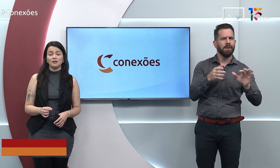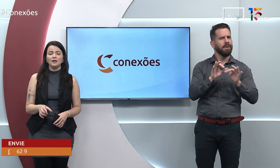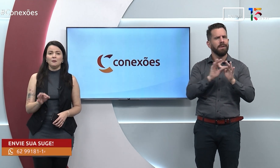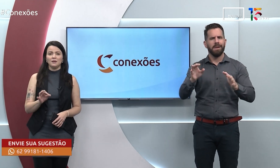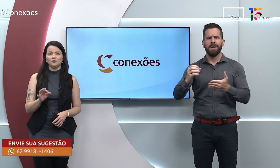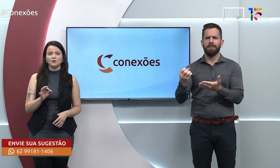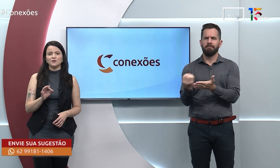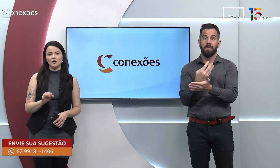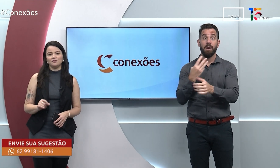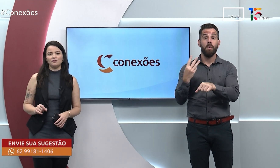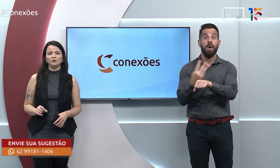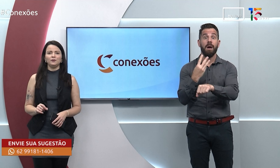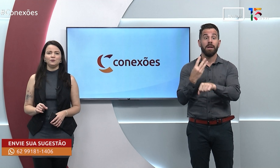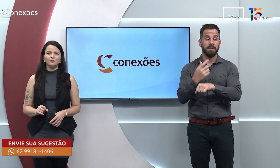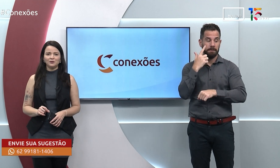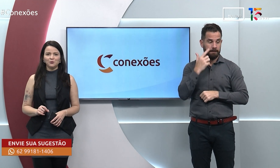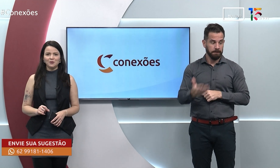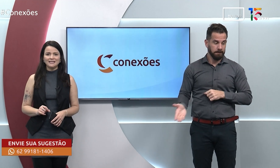WhatsApp,